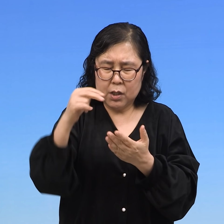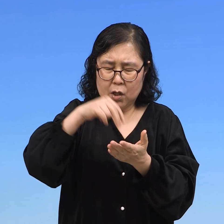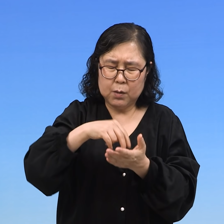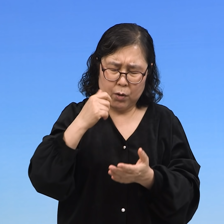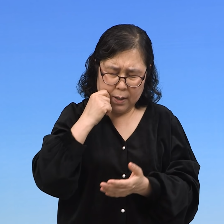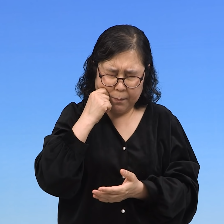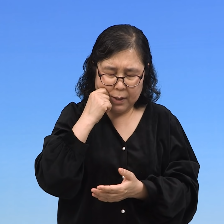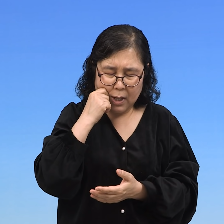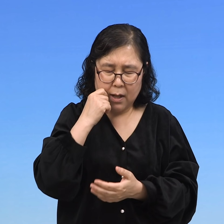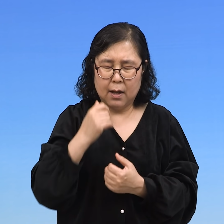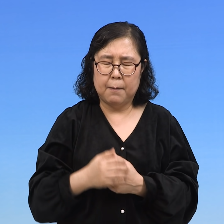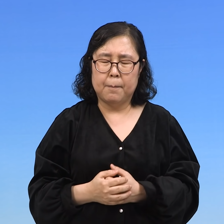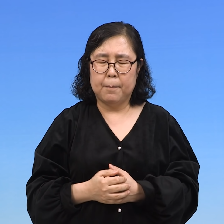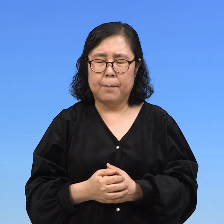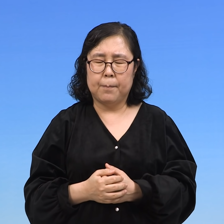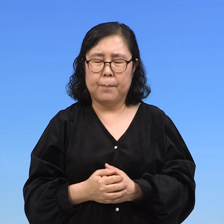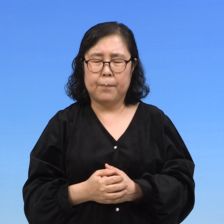없는 자들이오니